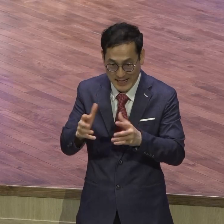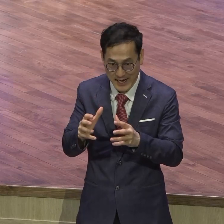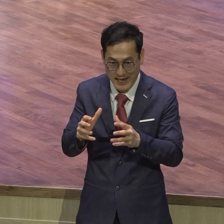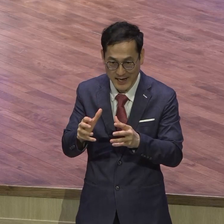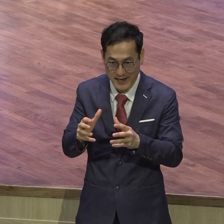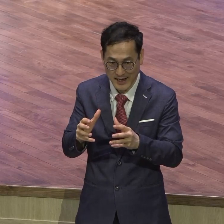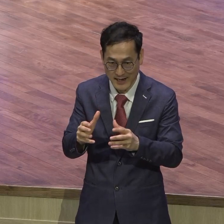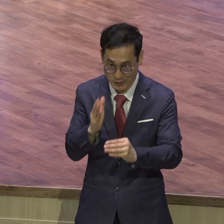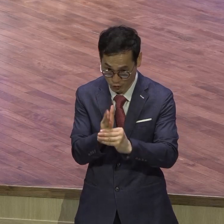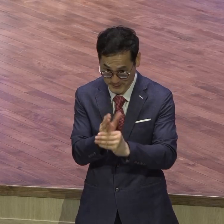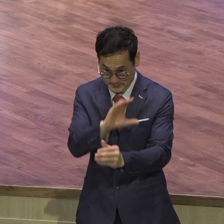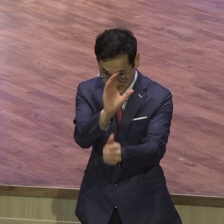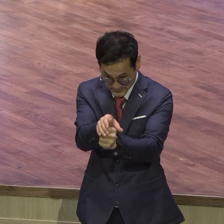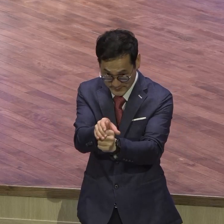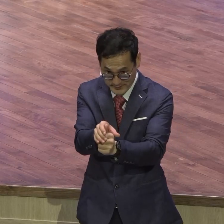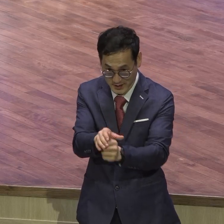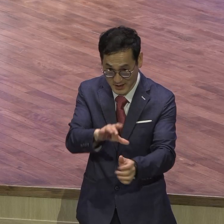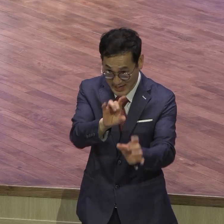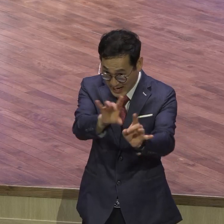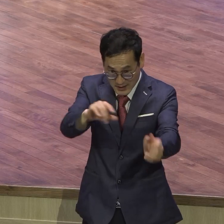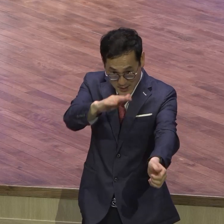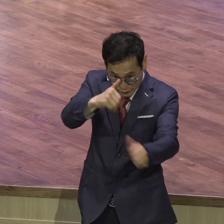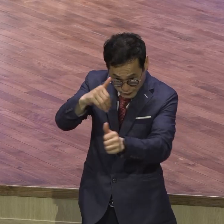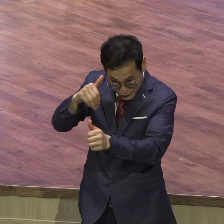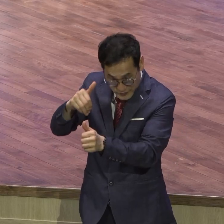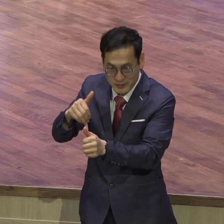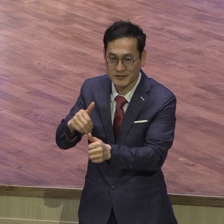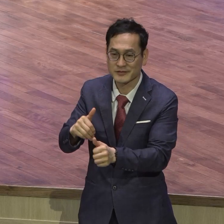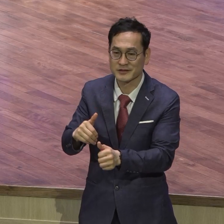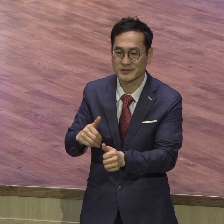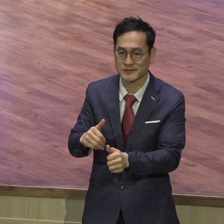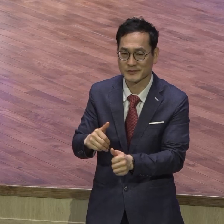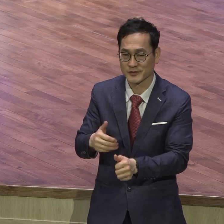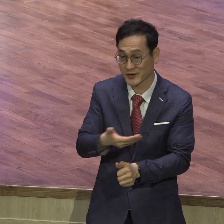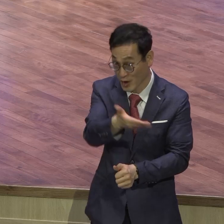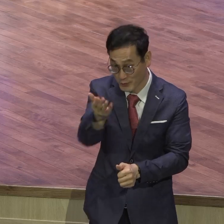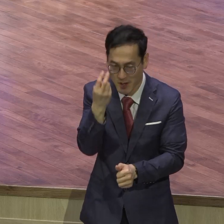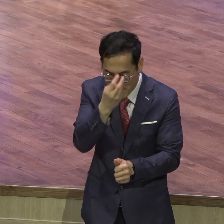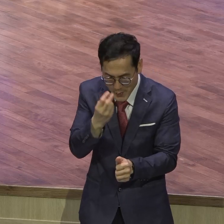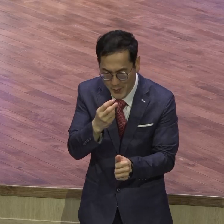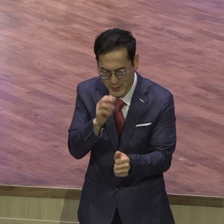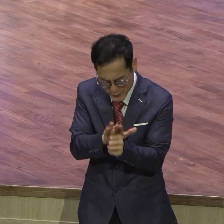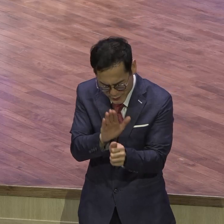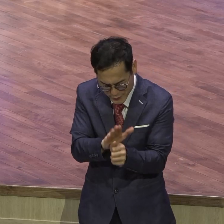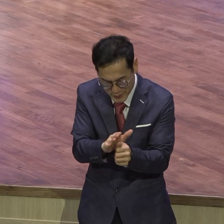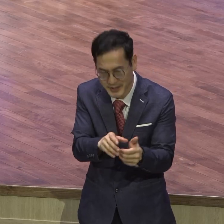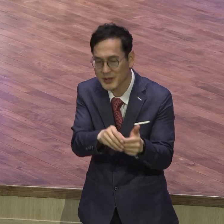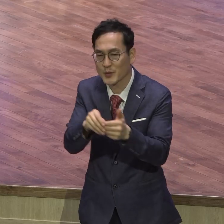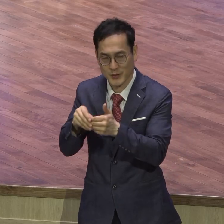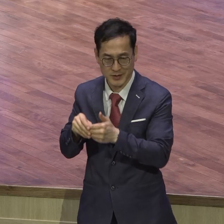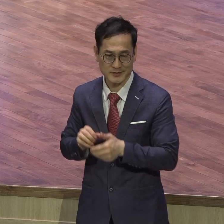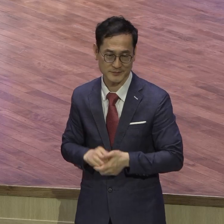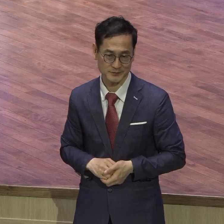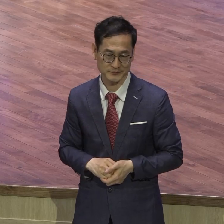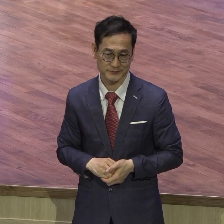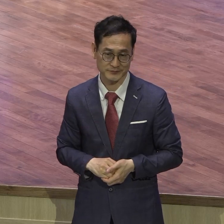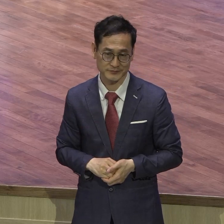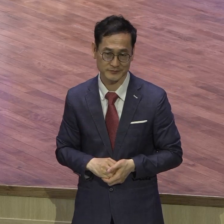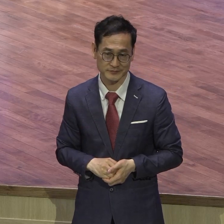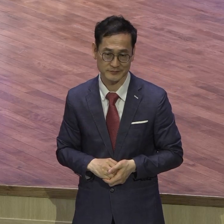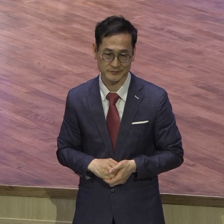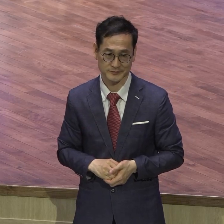위해서 여러분을 부르셔서 여러분 한 사람 한 사람을 지키고 보호하고 계신 줄 믿으시기 바랍니다 우리 사람인들 걱정하지 마세요 여러분 사람 여러분